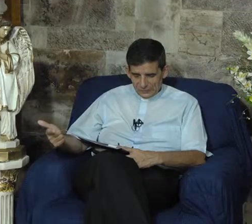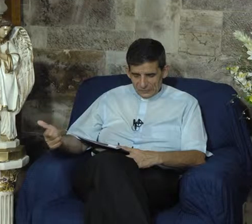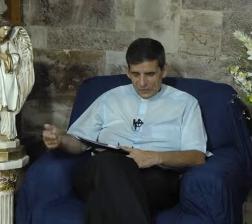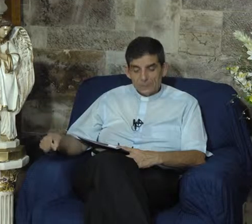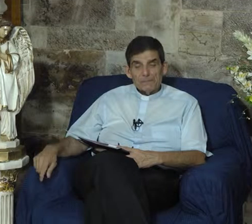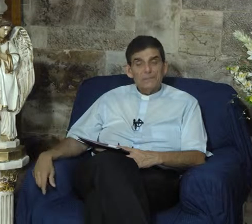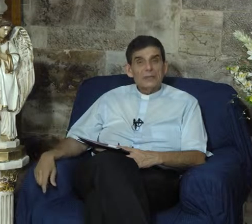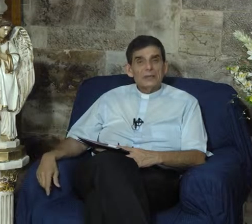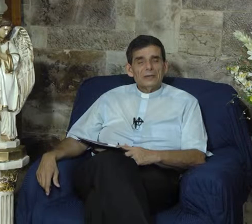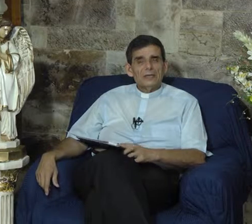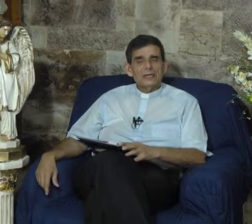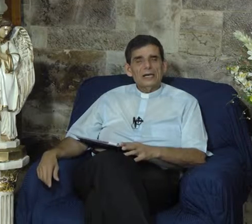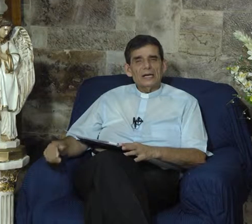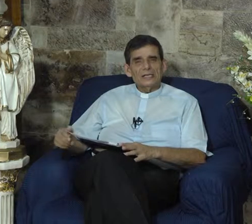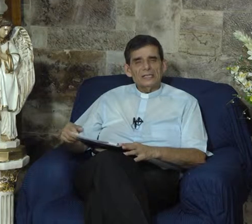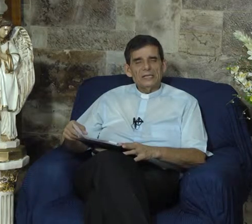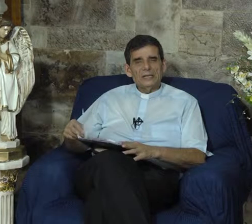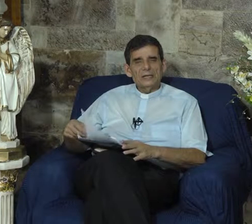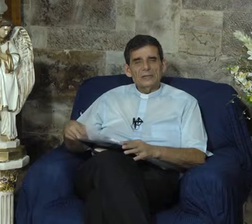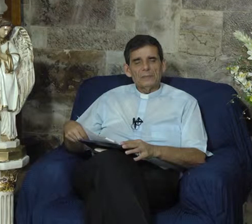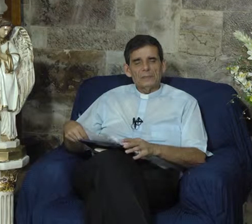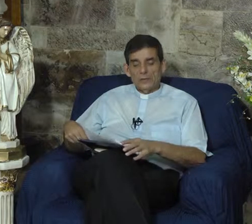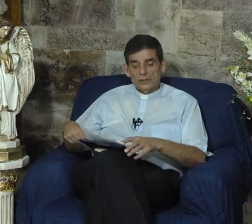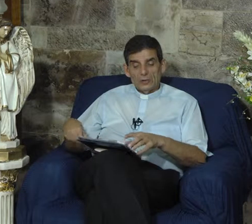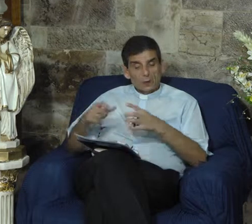você não irá sofrer dano algum.